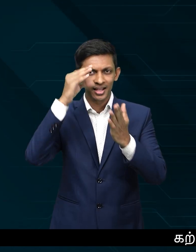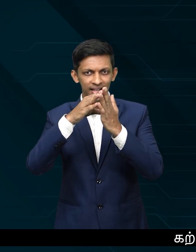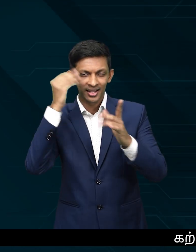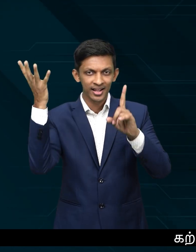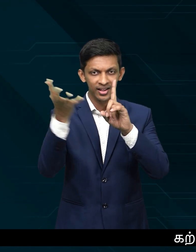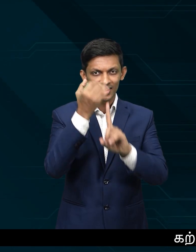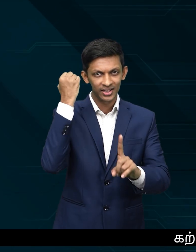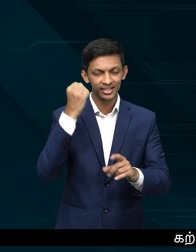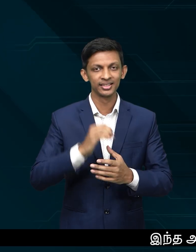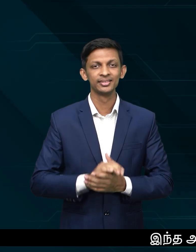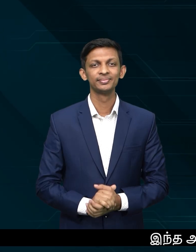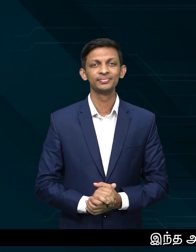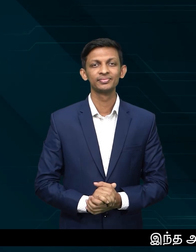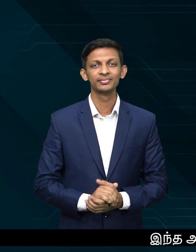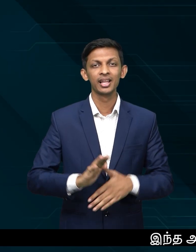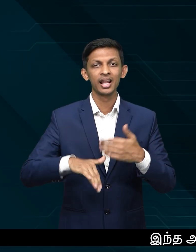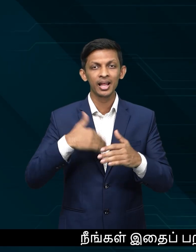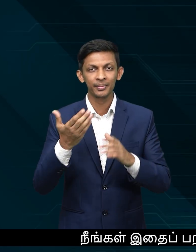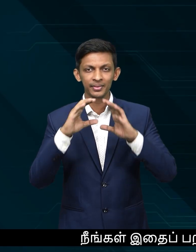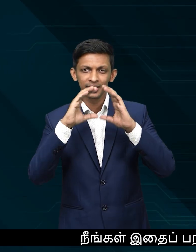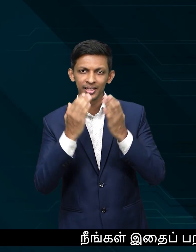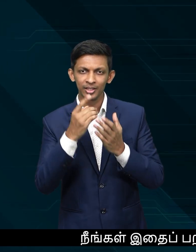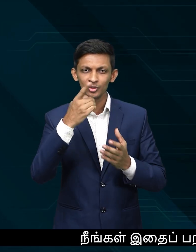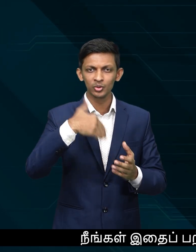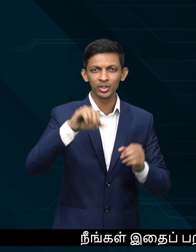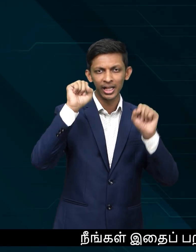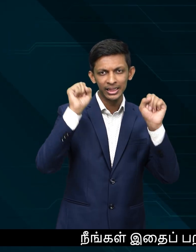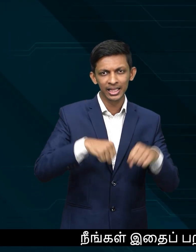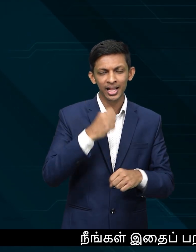கற்றுக்கொள்வீர்கள். இந்த அமர்வின் முடிவில் நீங்கள் இதை பற்றி புரிந்து கொள்ள முடியும்.